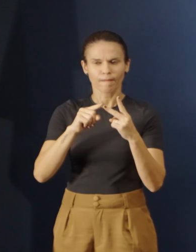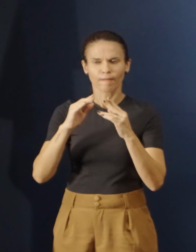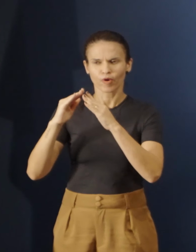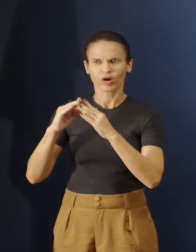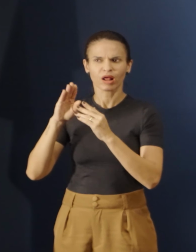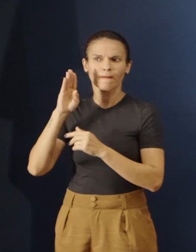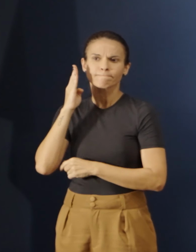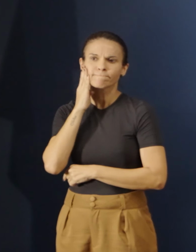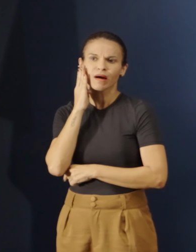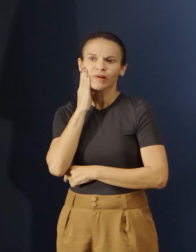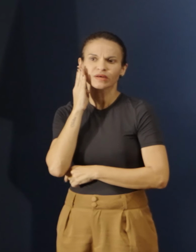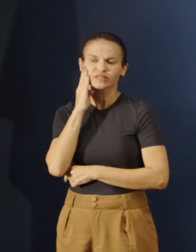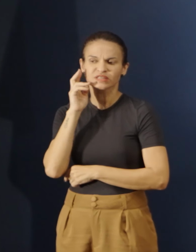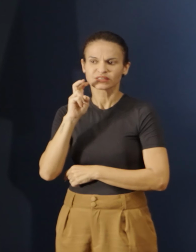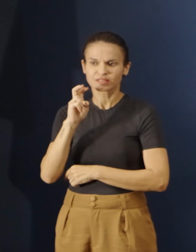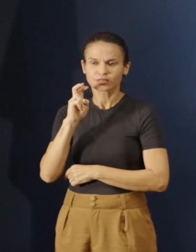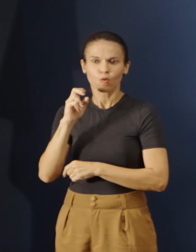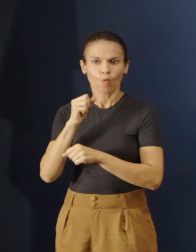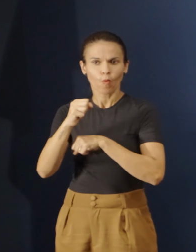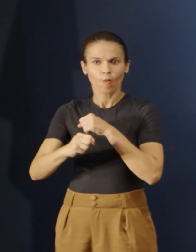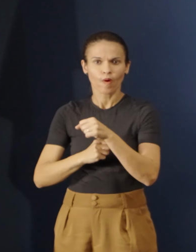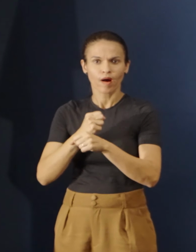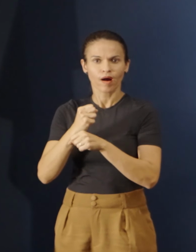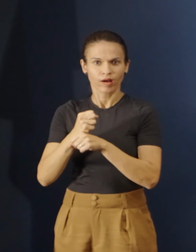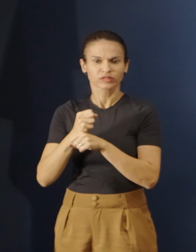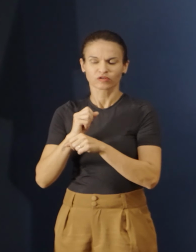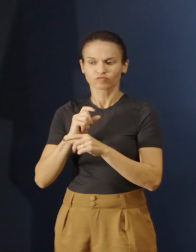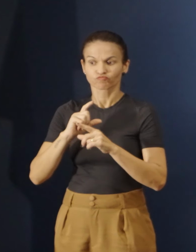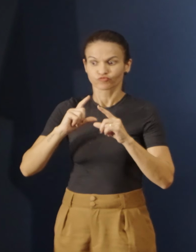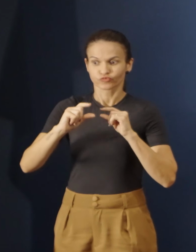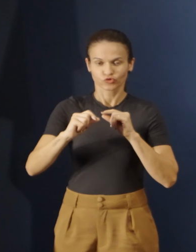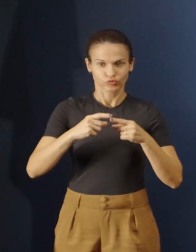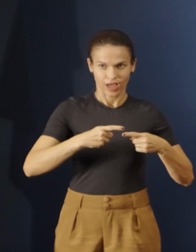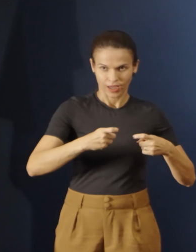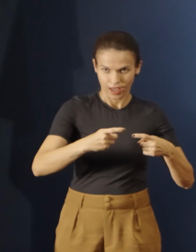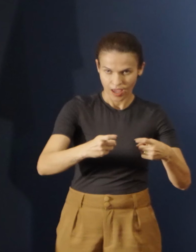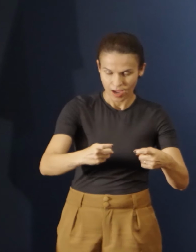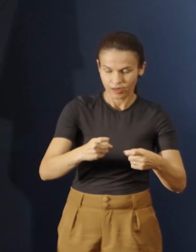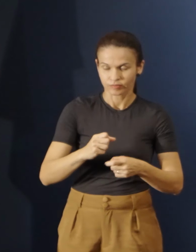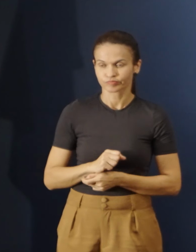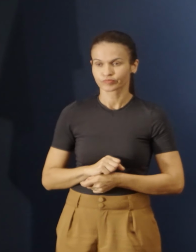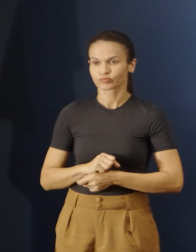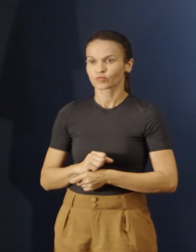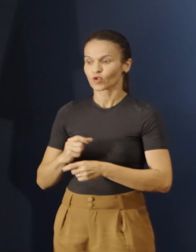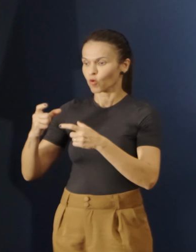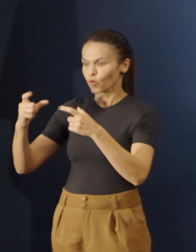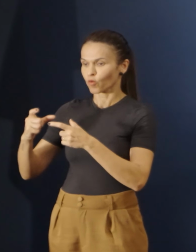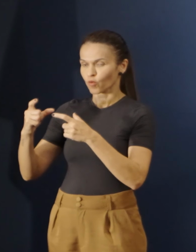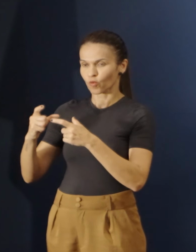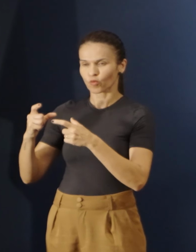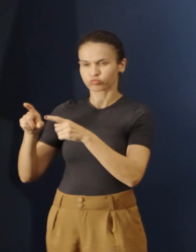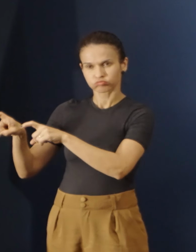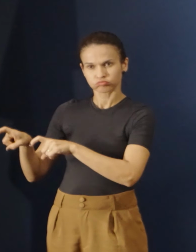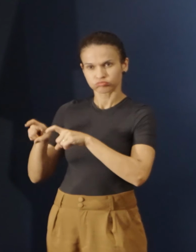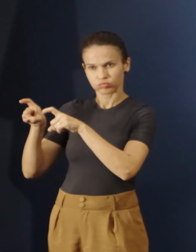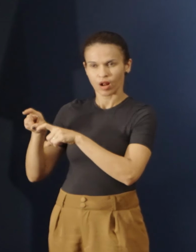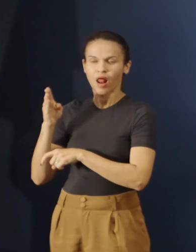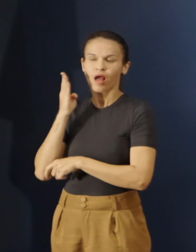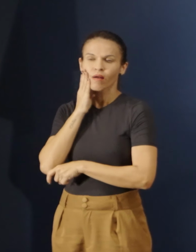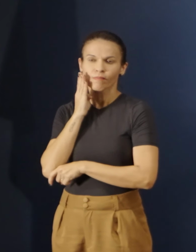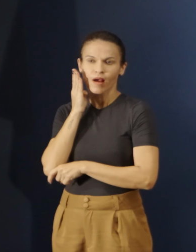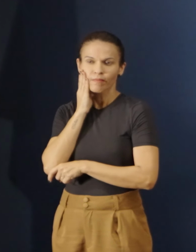morou 5 anos exilado em Barbacena, veio fugindo da guerra. Então, o sítio, chamado Sítio Cruz das Almas, em Barbacena,